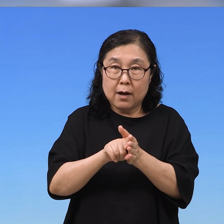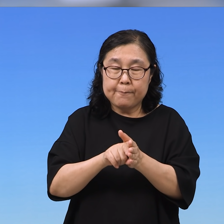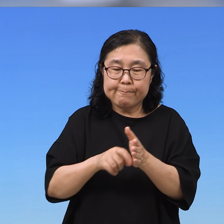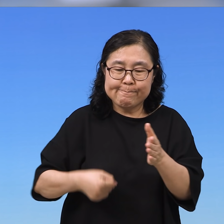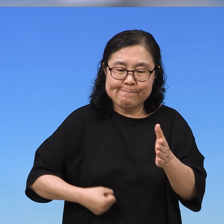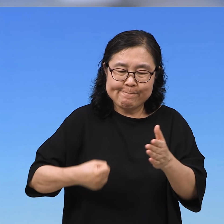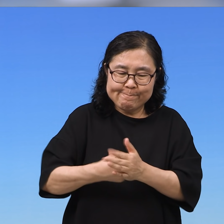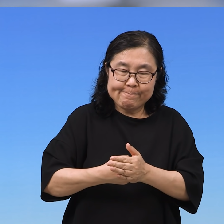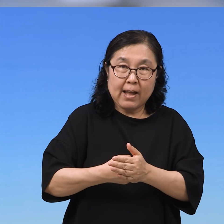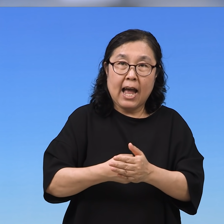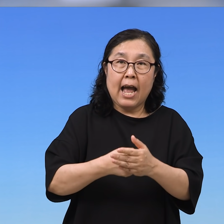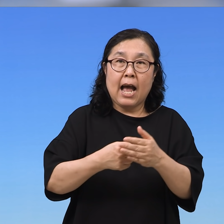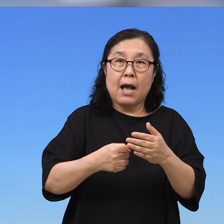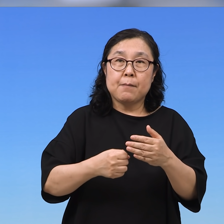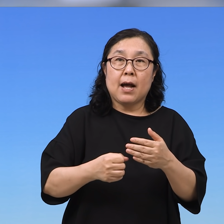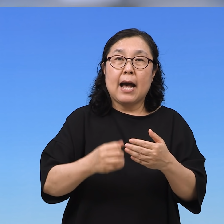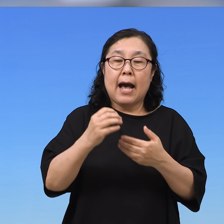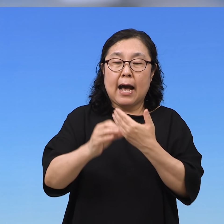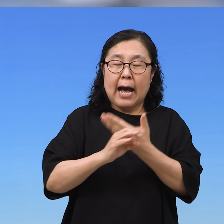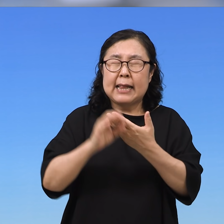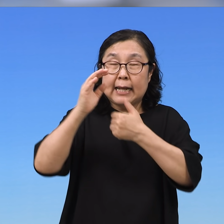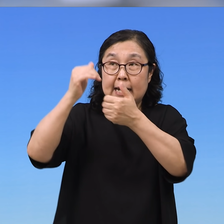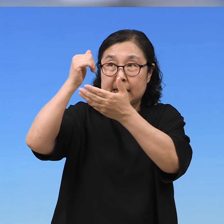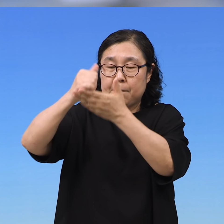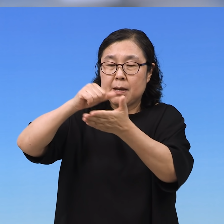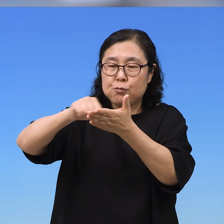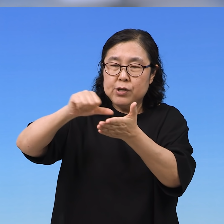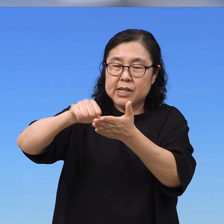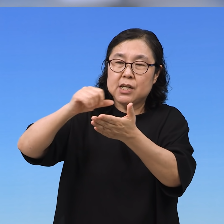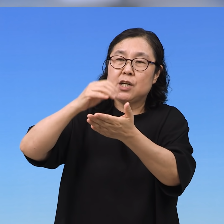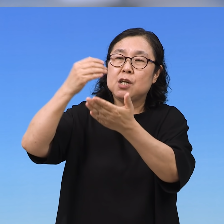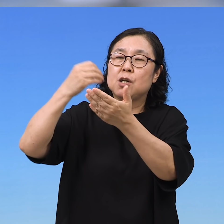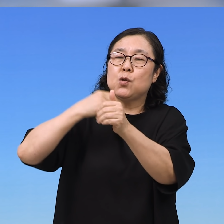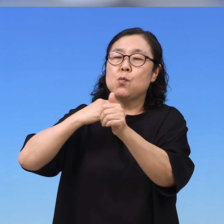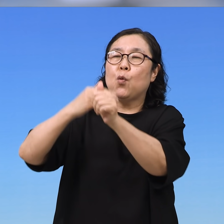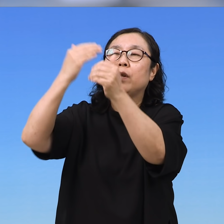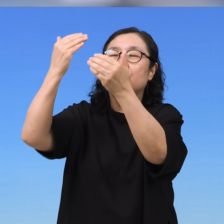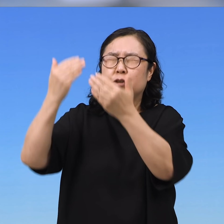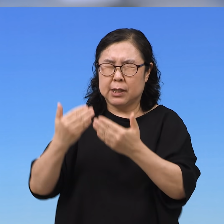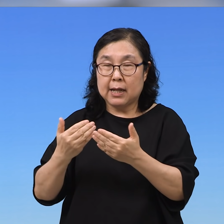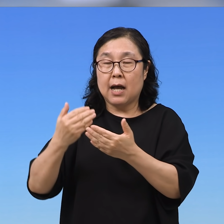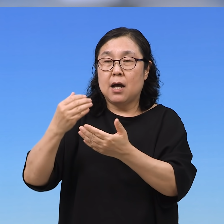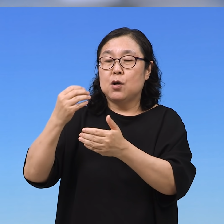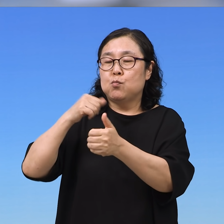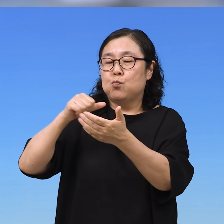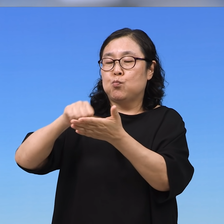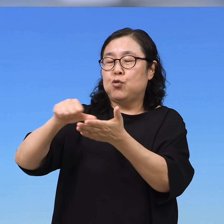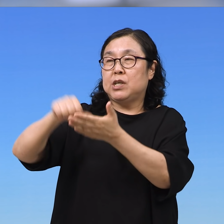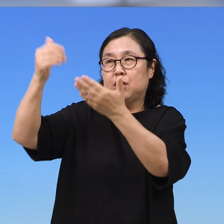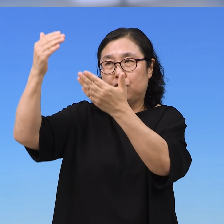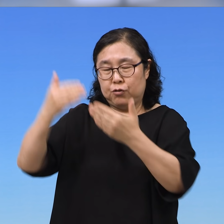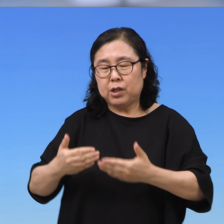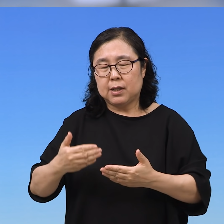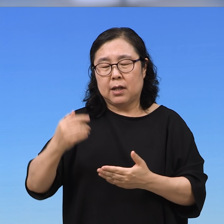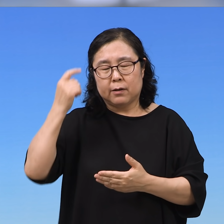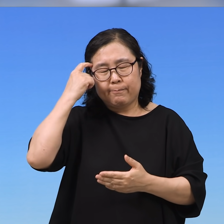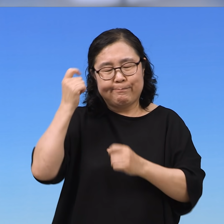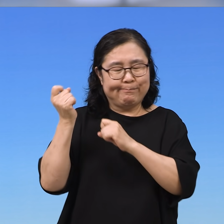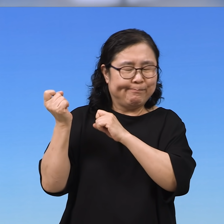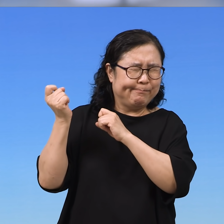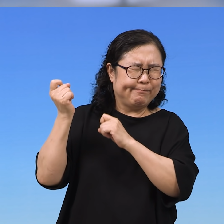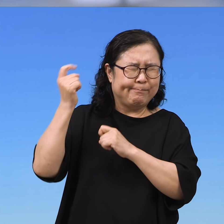하나님은 물질을 보내주시는 거구나. 결론을 저는 오늘 이렇게 맺기를